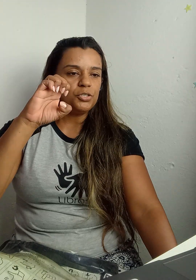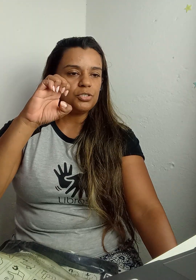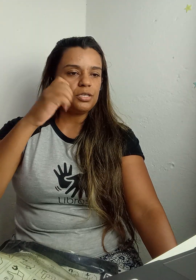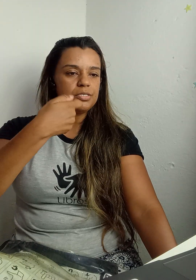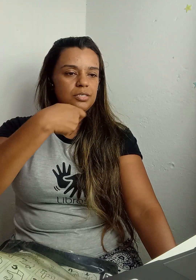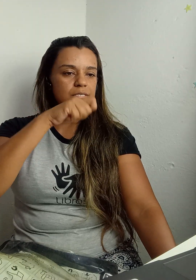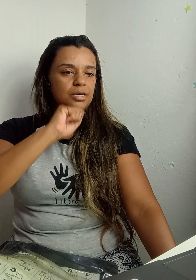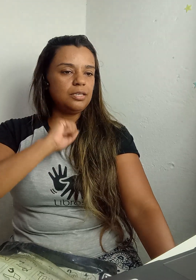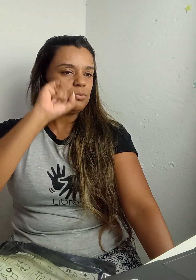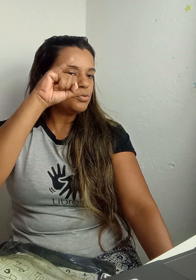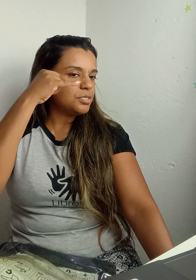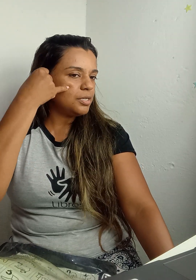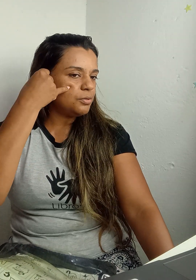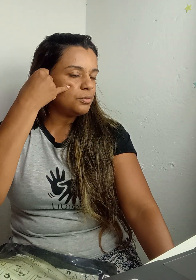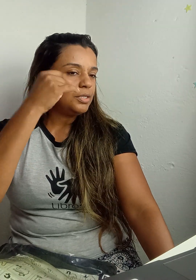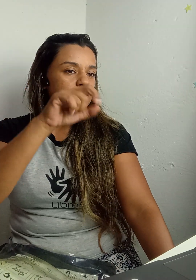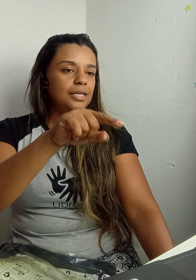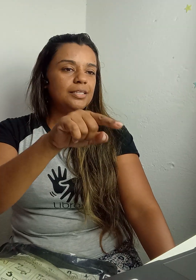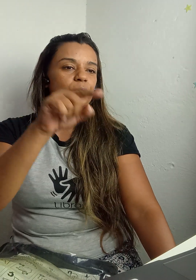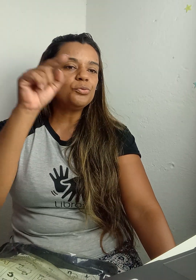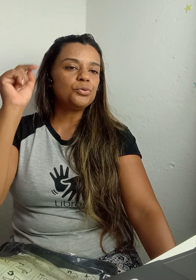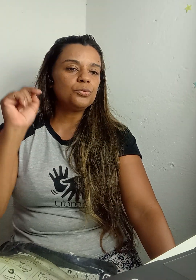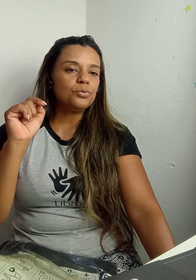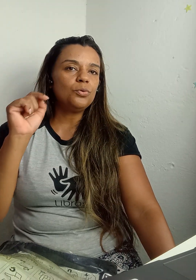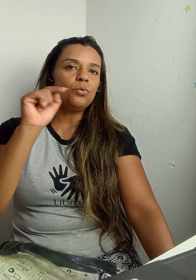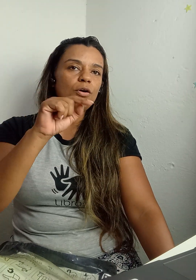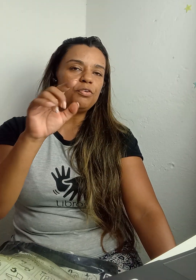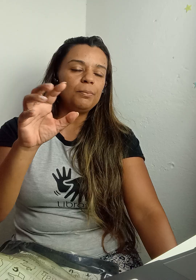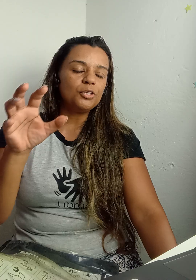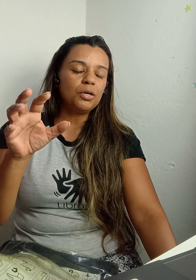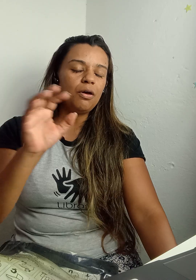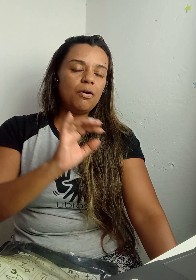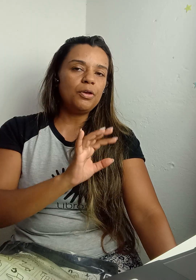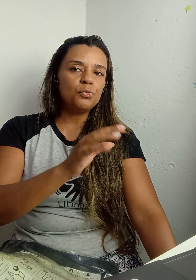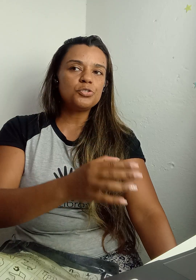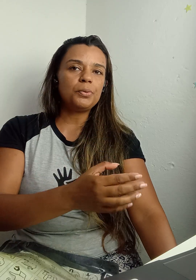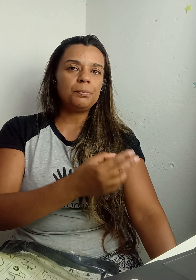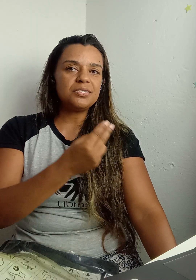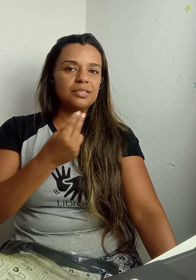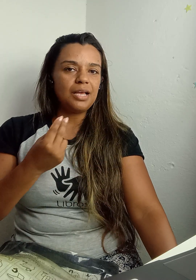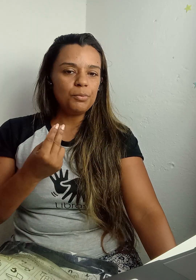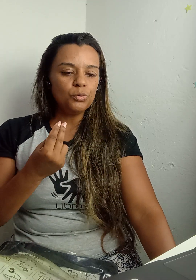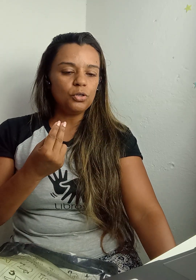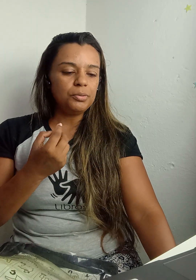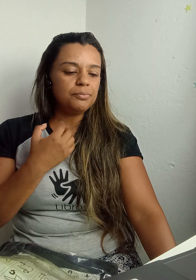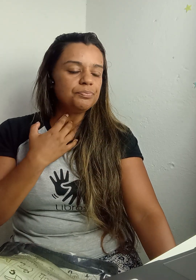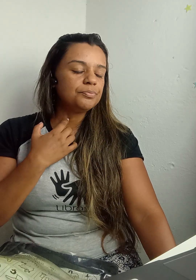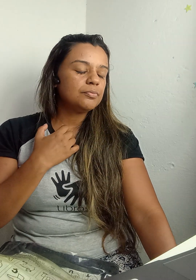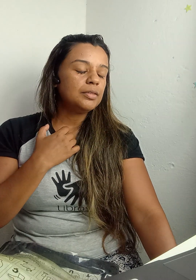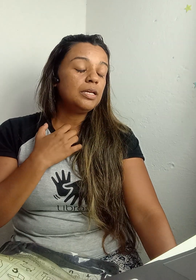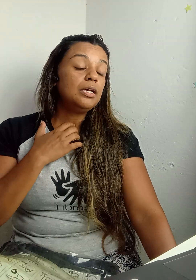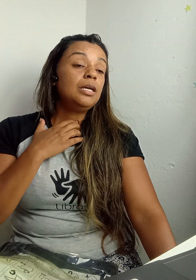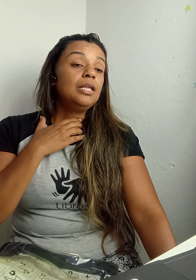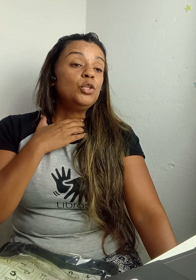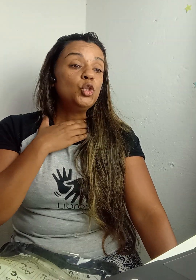é Joyce, esse aqui é o meu sinal. Então, o alfabeto manual eu uso para apresentar meu nome.